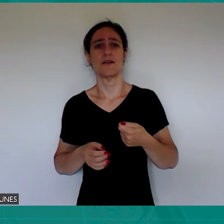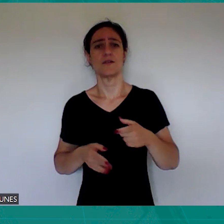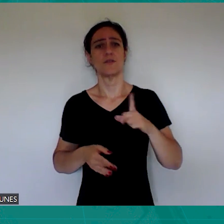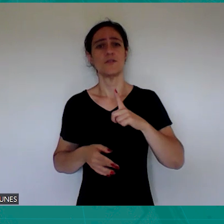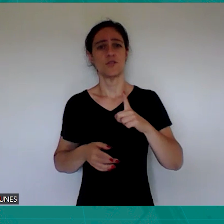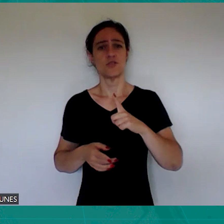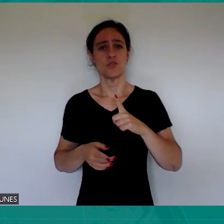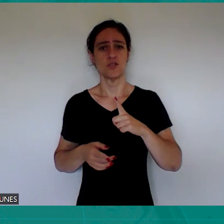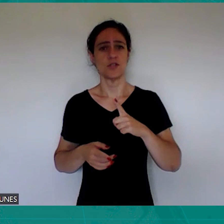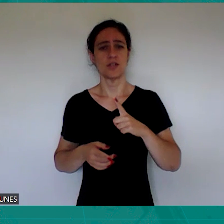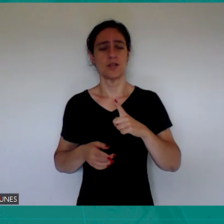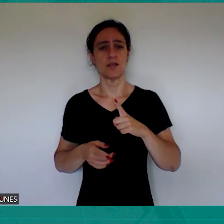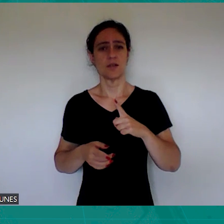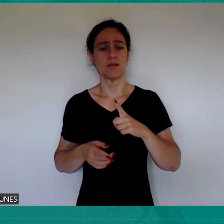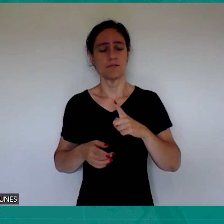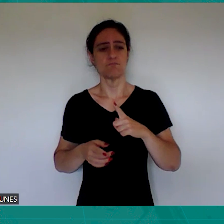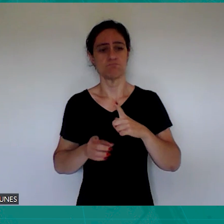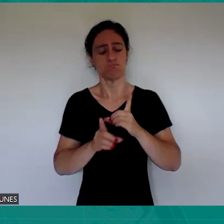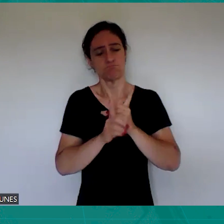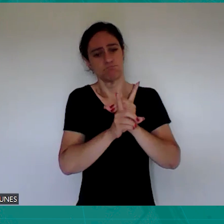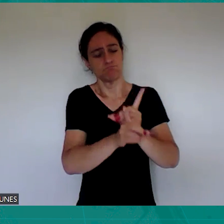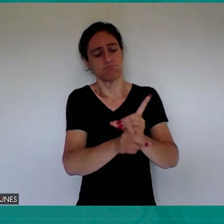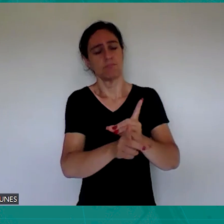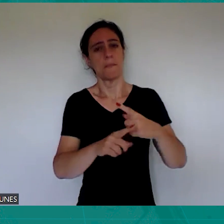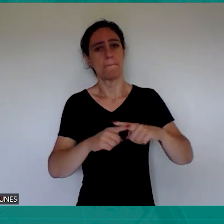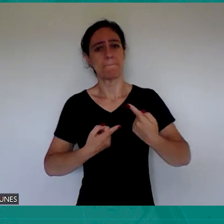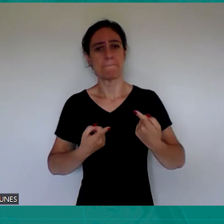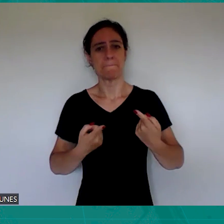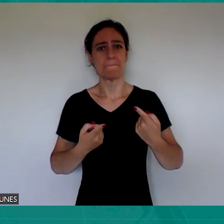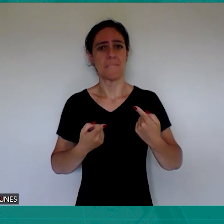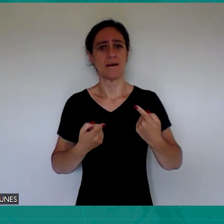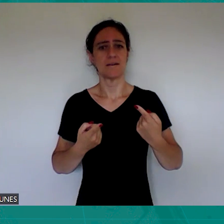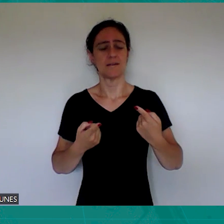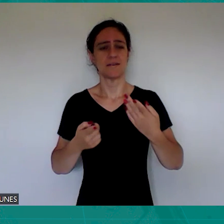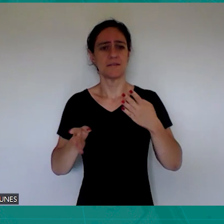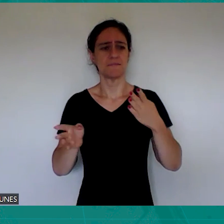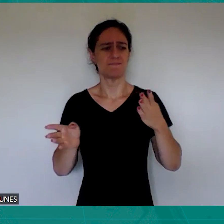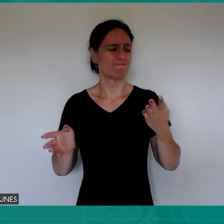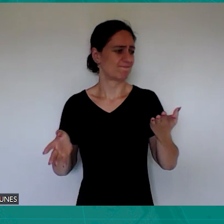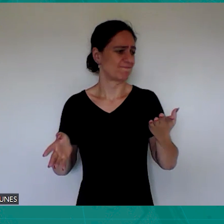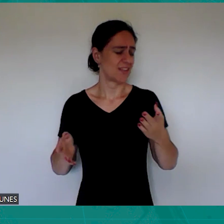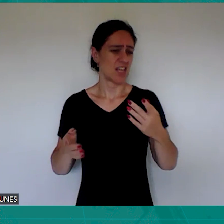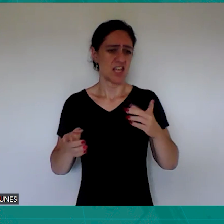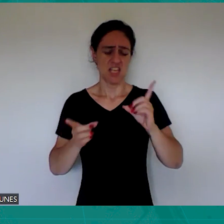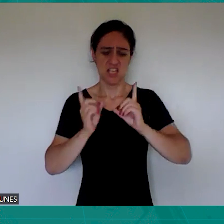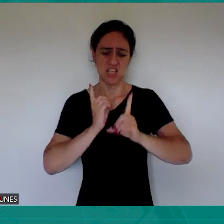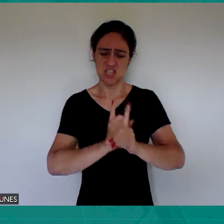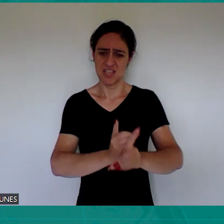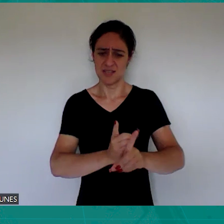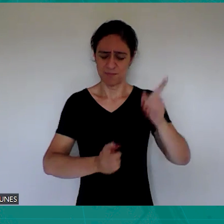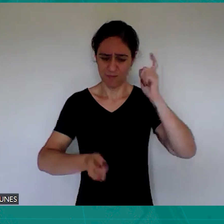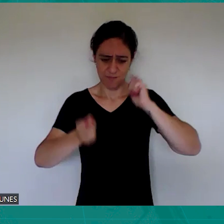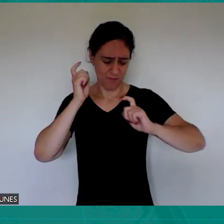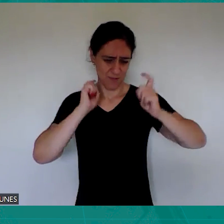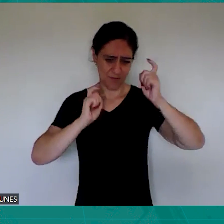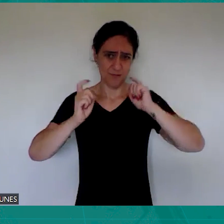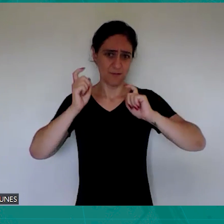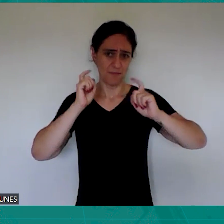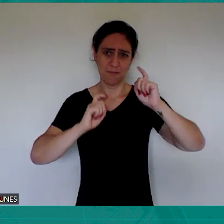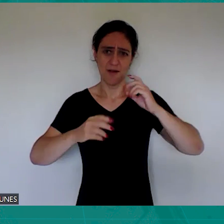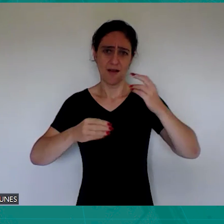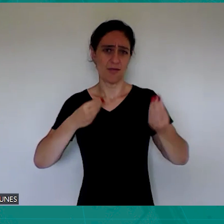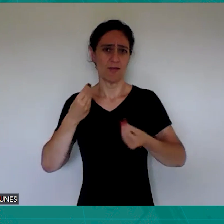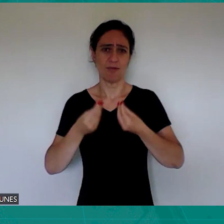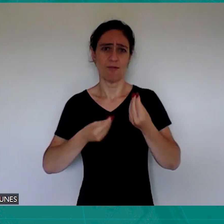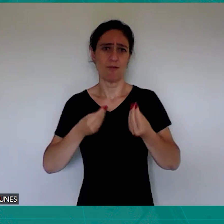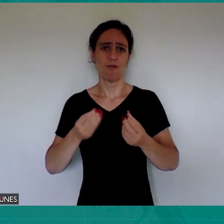governo, mas de repente eles estavam prestes a perder, né, essa direção, esse que dava a direção para eles. Mas